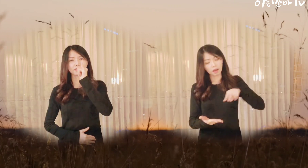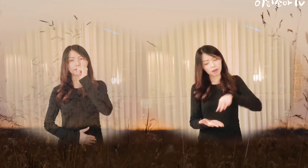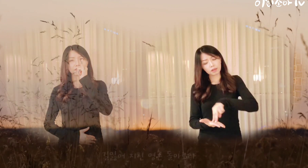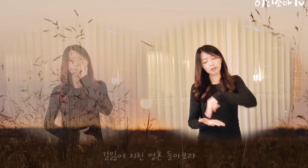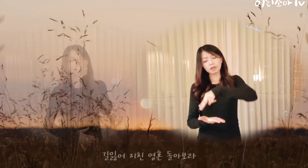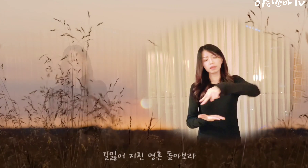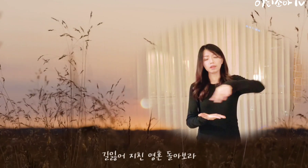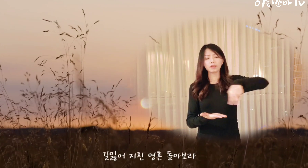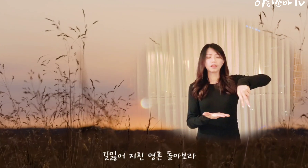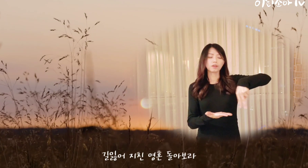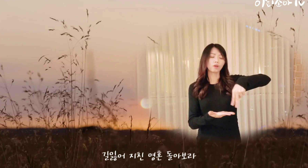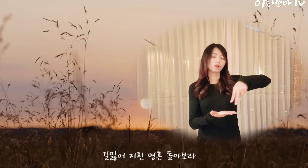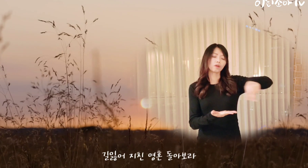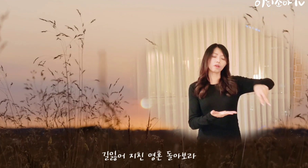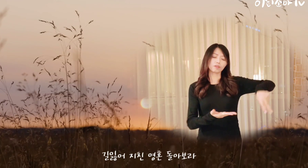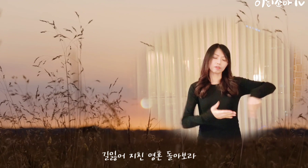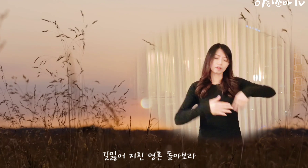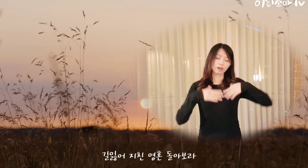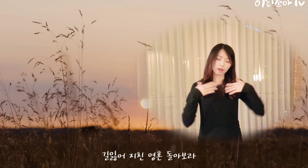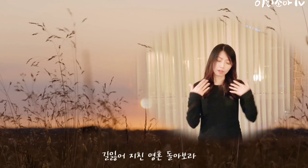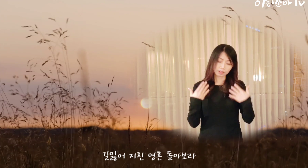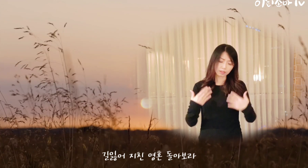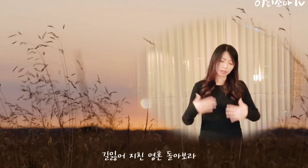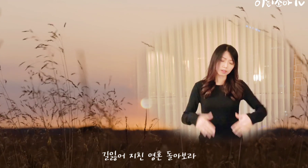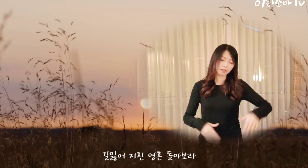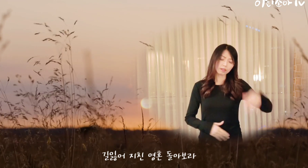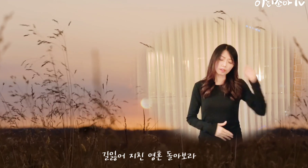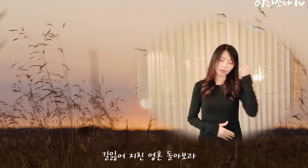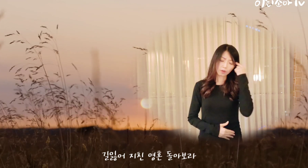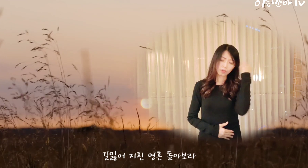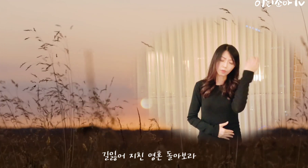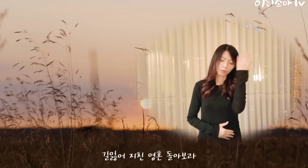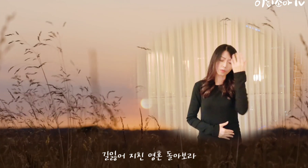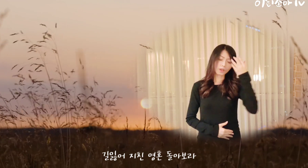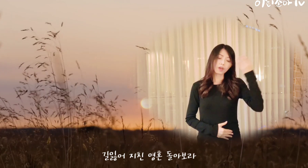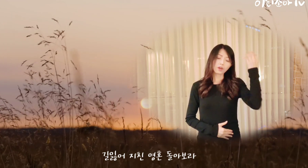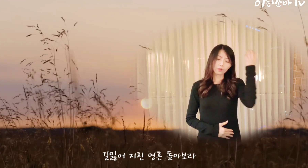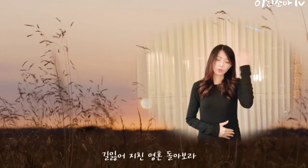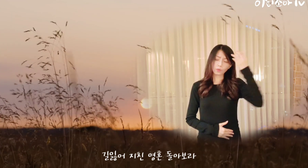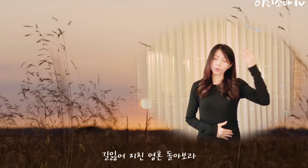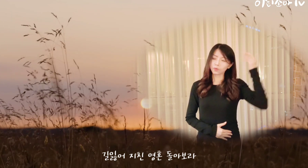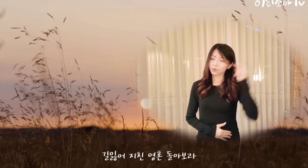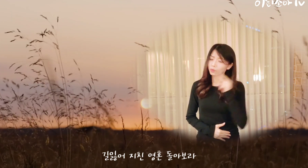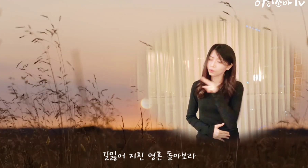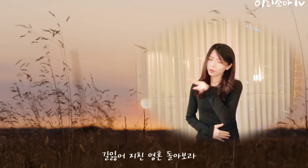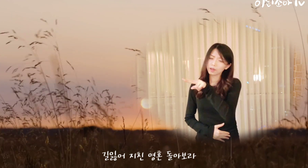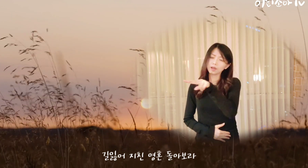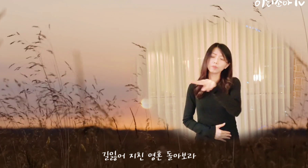있다 길이로 지친 영혼